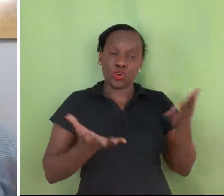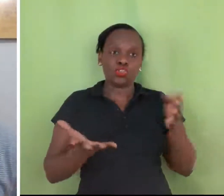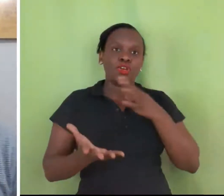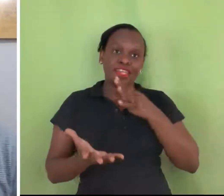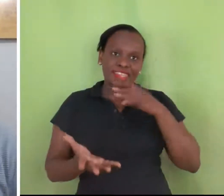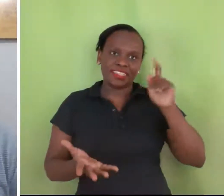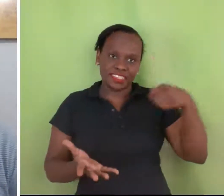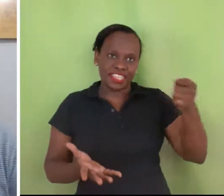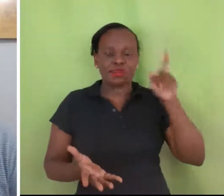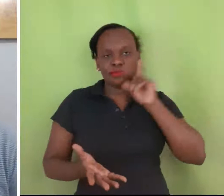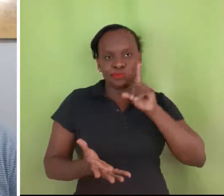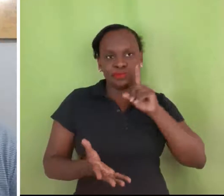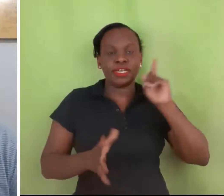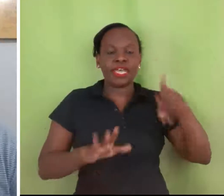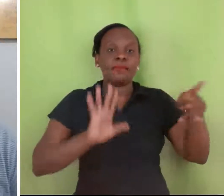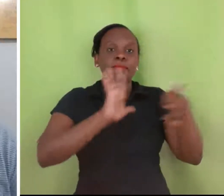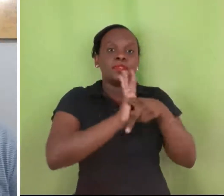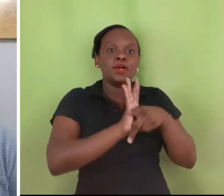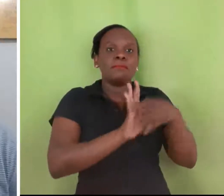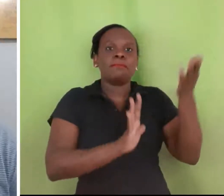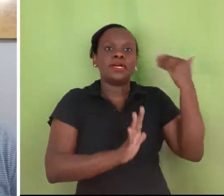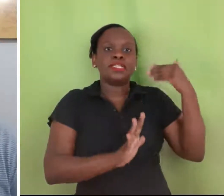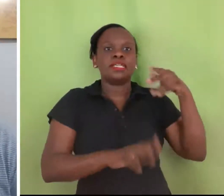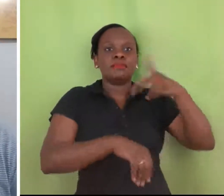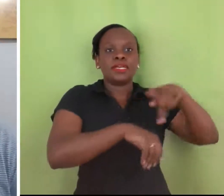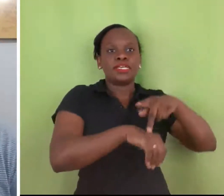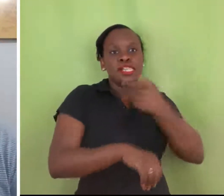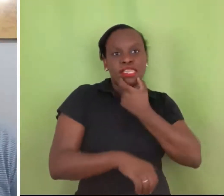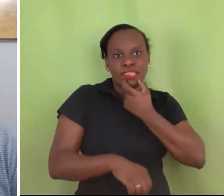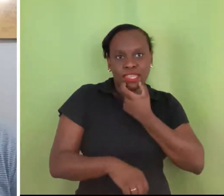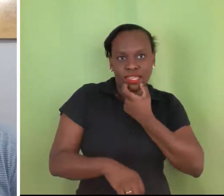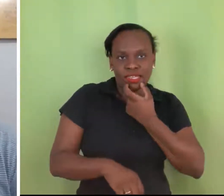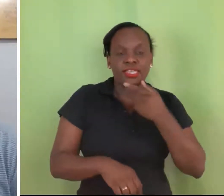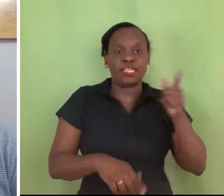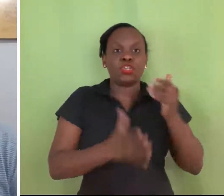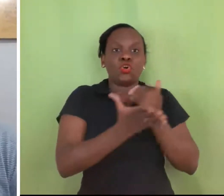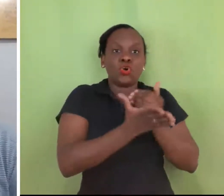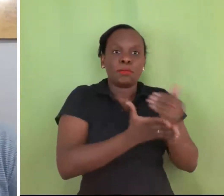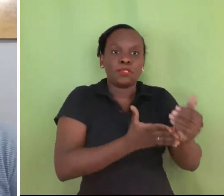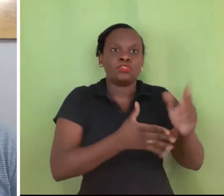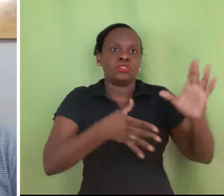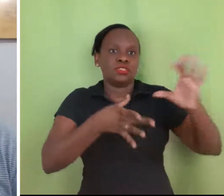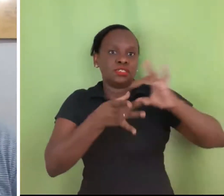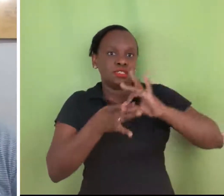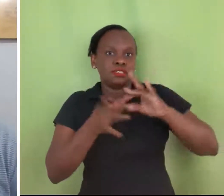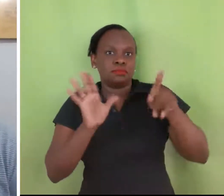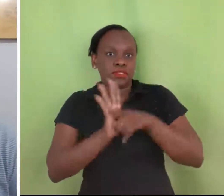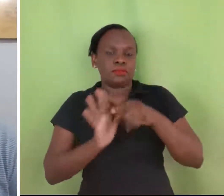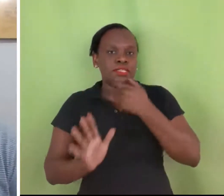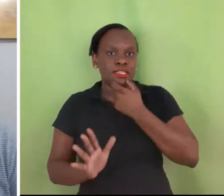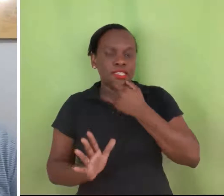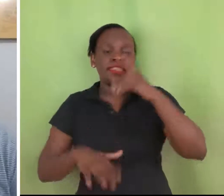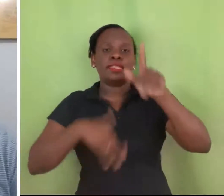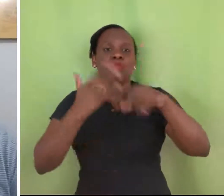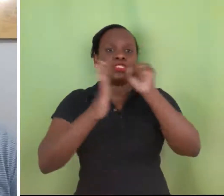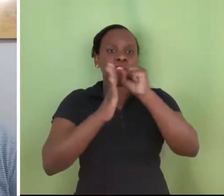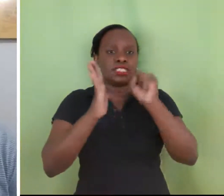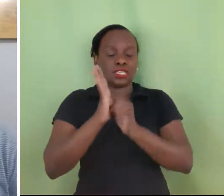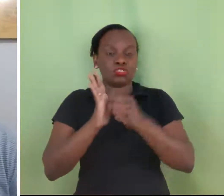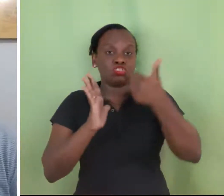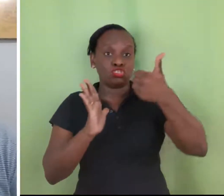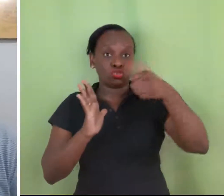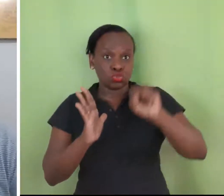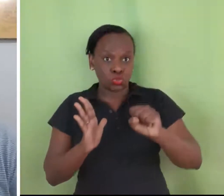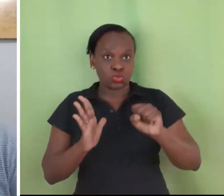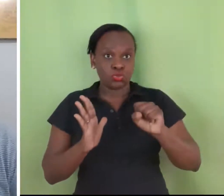conhece como Estados Unidos, eram colônias da Inglaterra, né? Começaram como colônias da Inglaterra. E aí, no século XVIII,